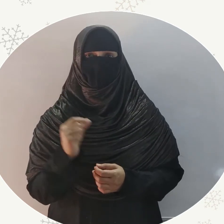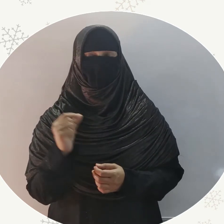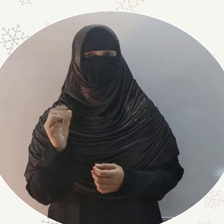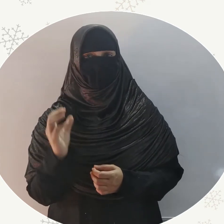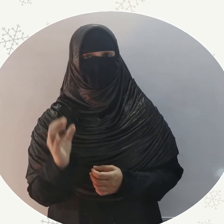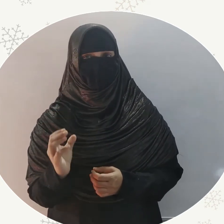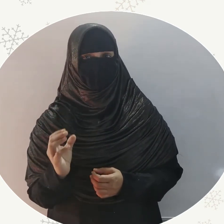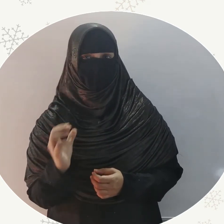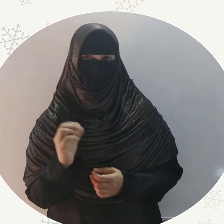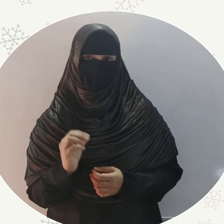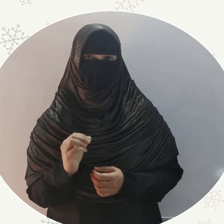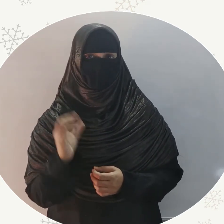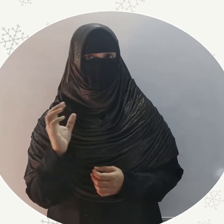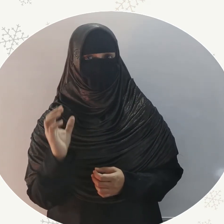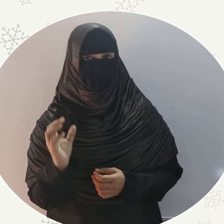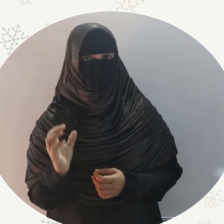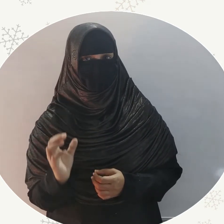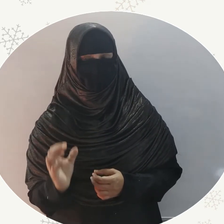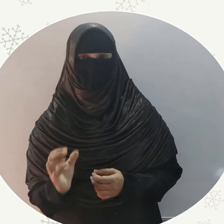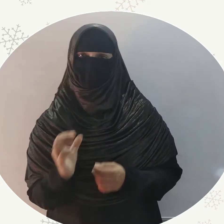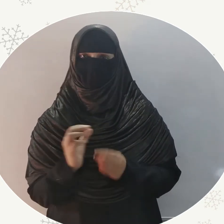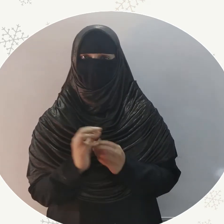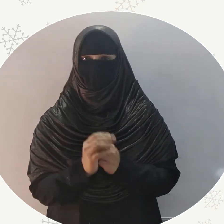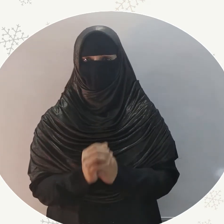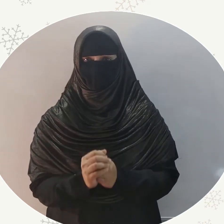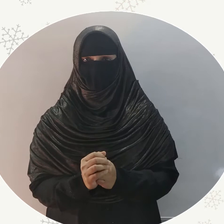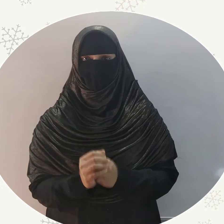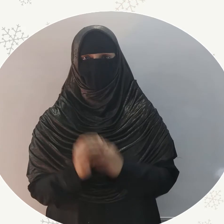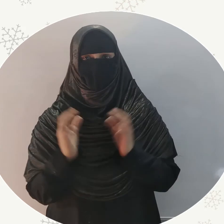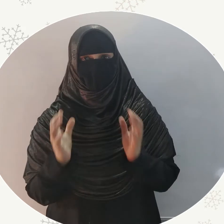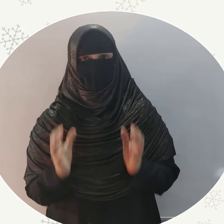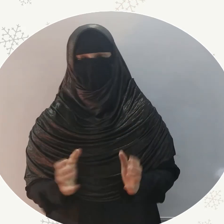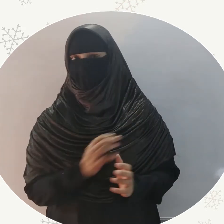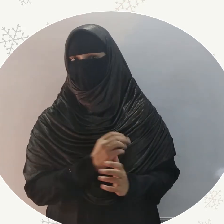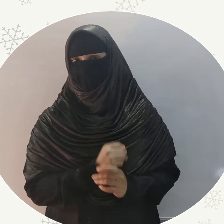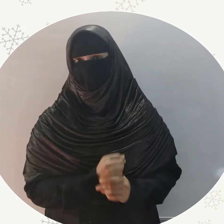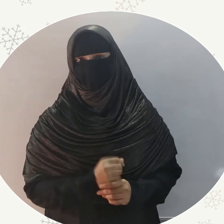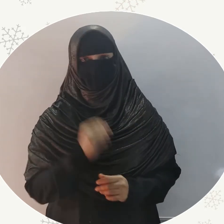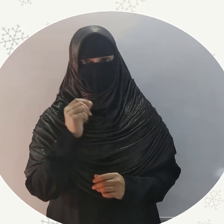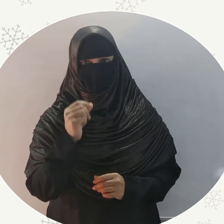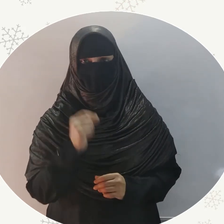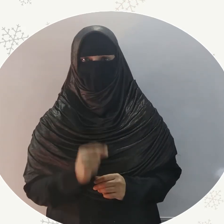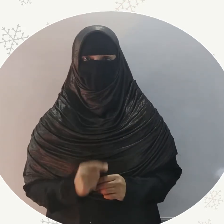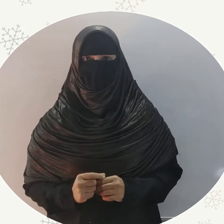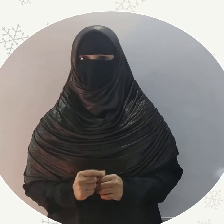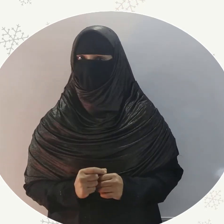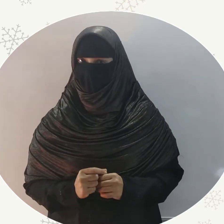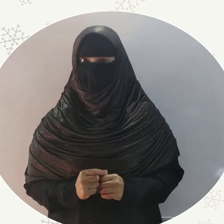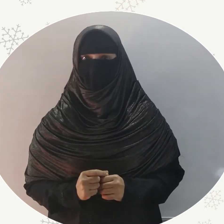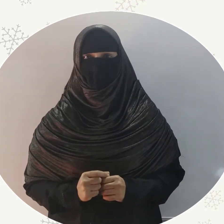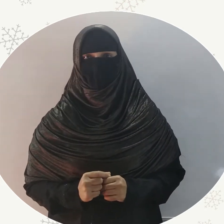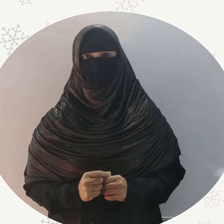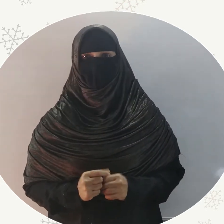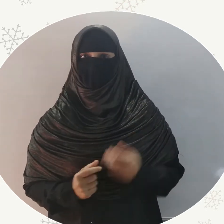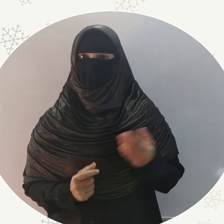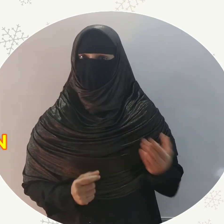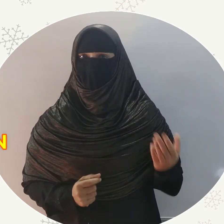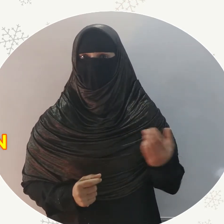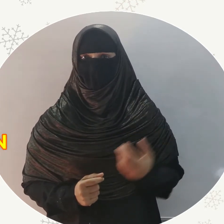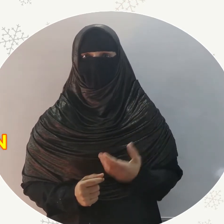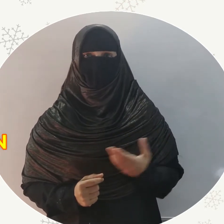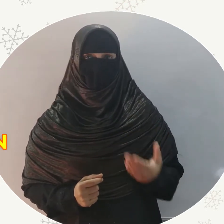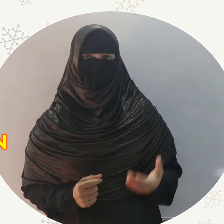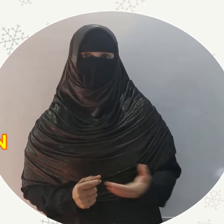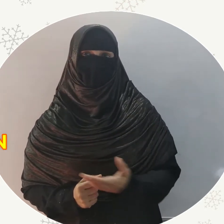ലോങ് ടൈം, സോ പ്രാക്ടീസ്. പ്രൊനൗൺസ് ചെയ്ത് പഠിക്കണമെങ്കിൽ ഉറക്കെ പറയുക, ലൗഡ് ആൻഡ് ക്ലിയർ. ഓക്കെ, ഇനി അടുത്ത വേർഡ് ആണ് ക്യാബിൻ.